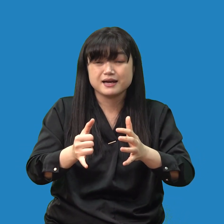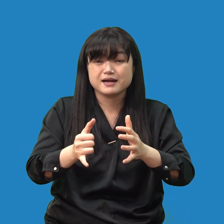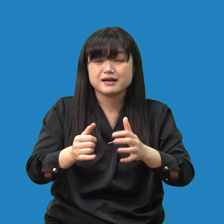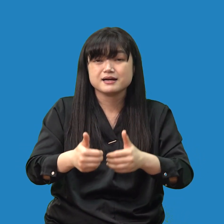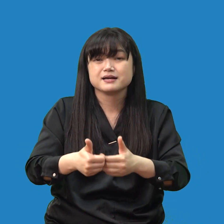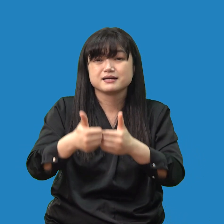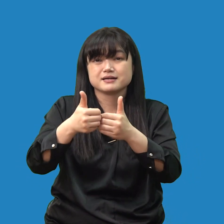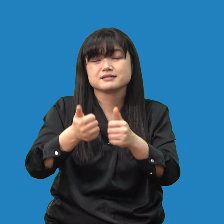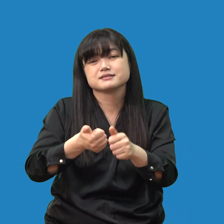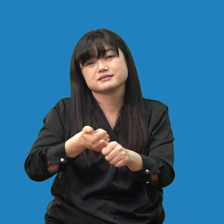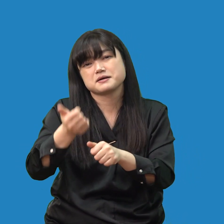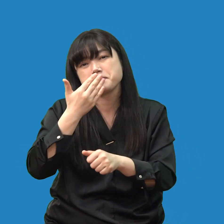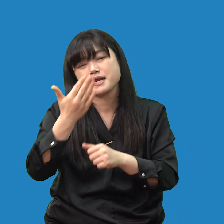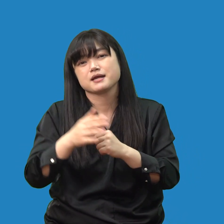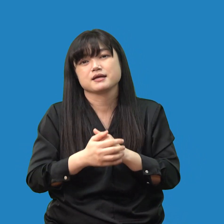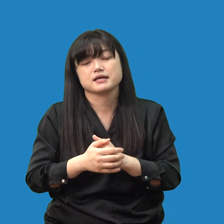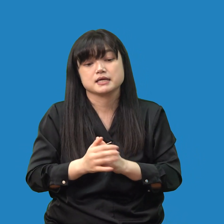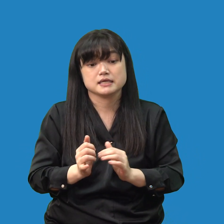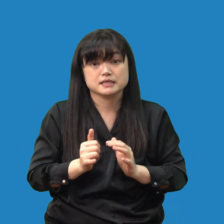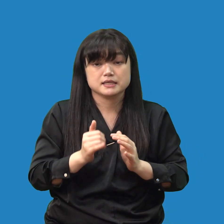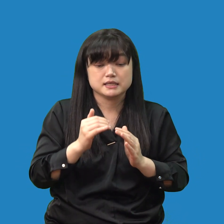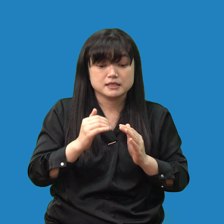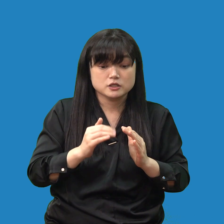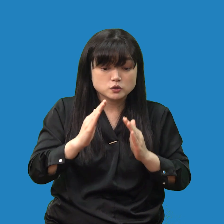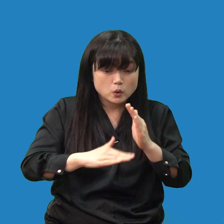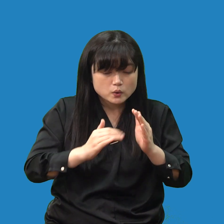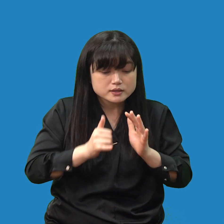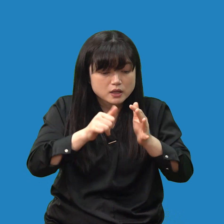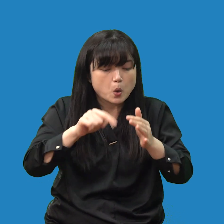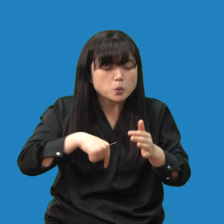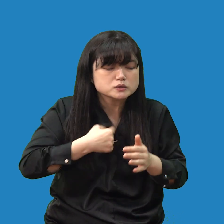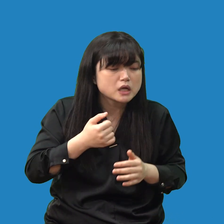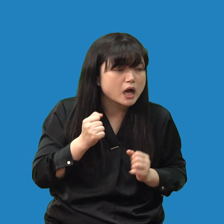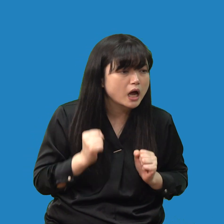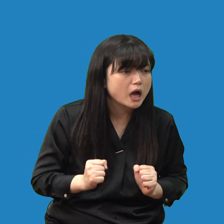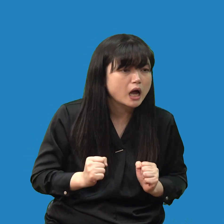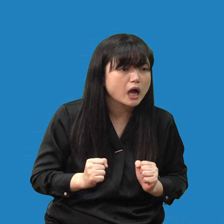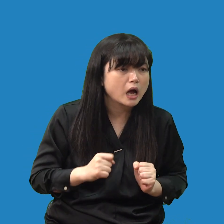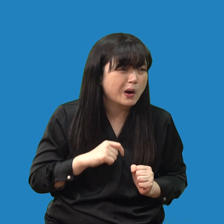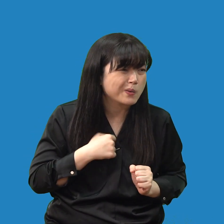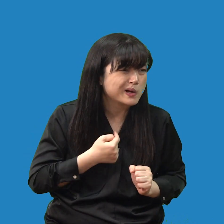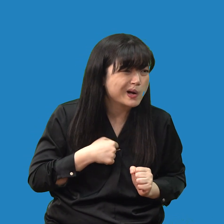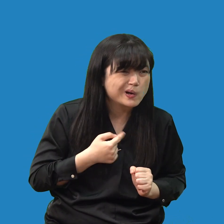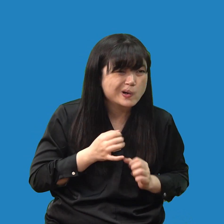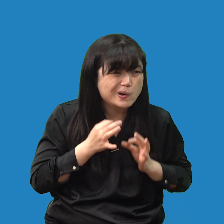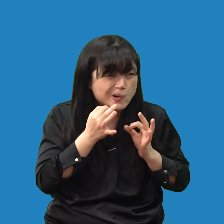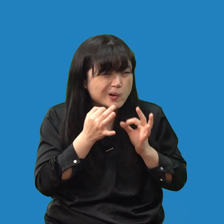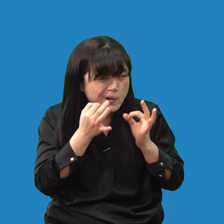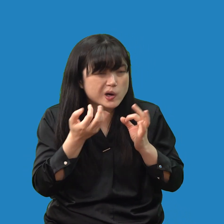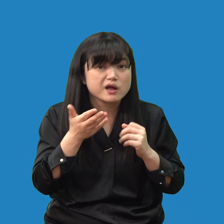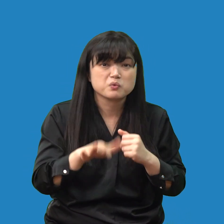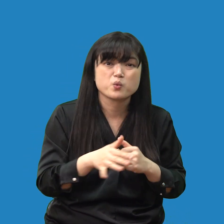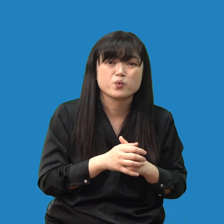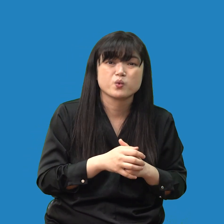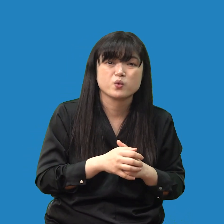있게 됩니다. 우리 성도가 세상에 혼자 있으면 아무리 본인이 노력하고 그리고